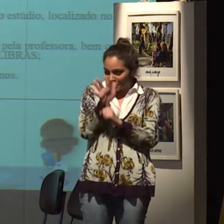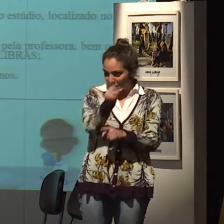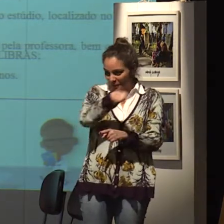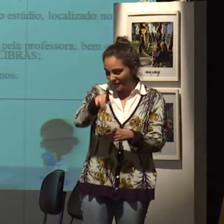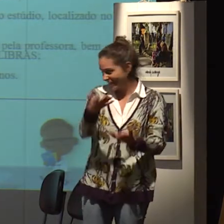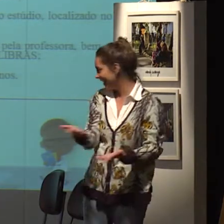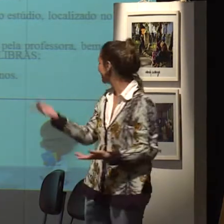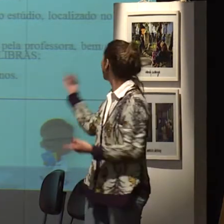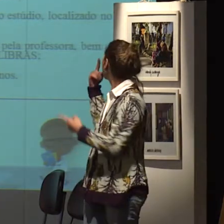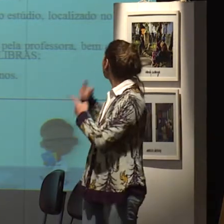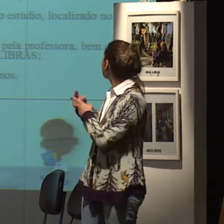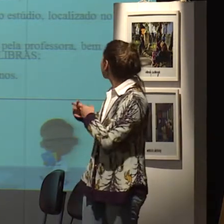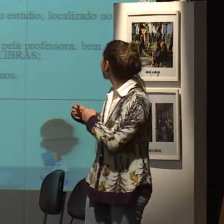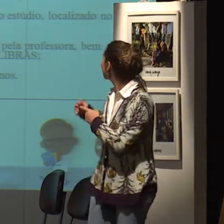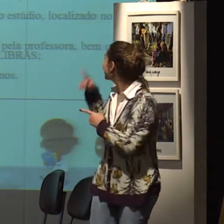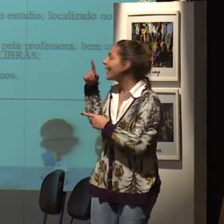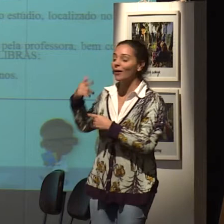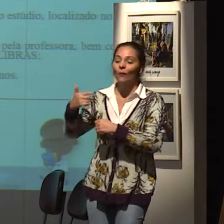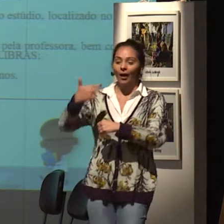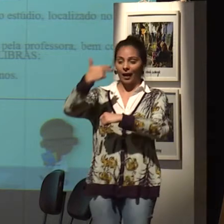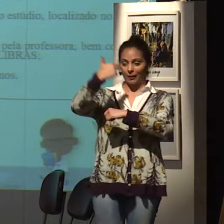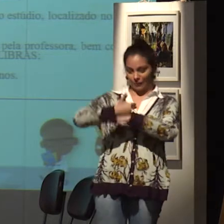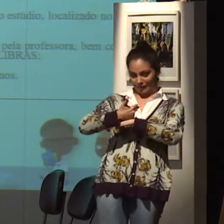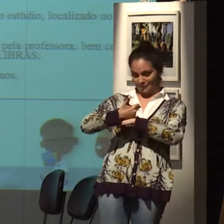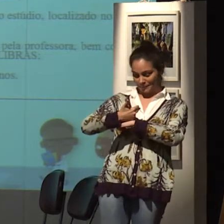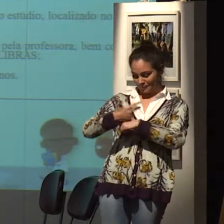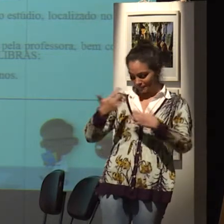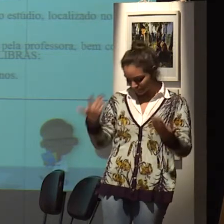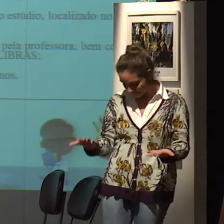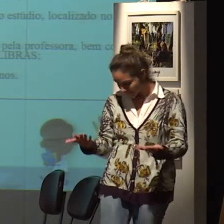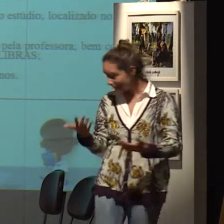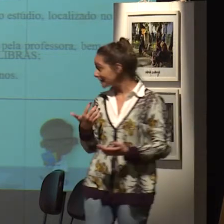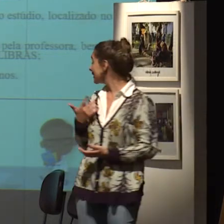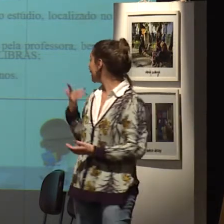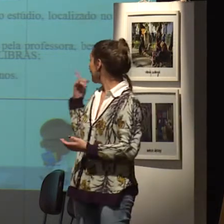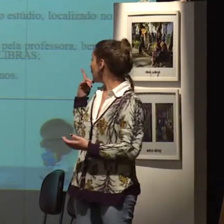Essa estratégia eu estou com um pouco de vergonha de mostrar para vocês, porque foi um vídeo que eu mesma fiz.